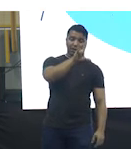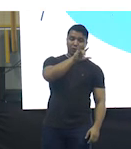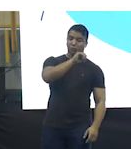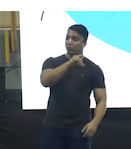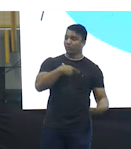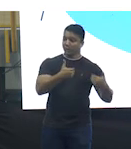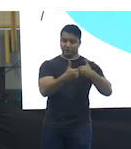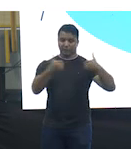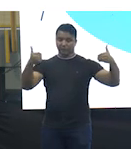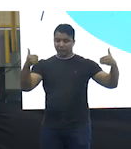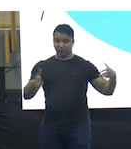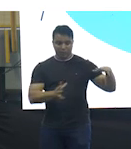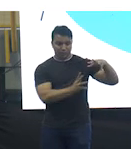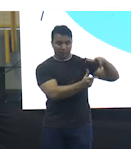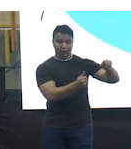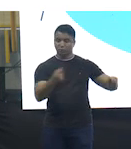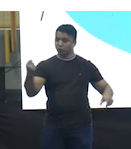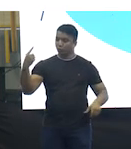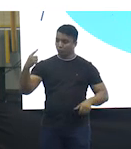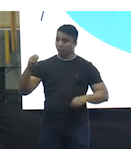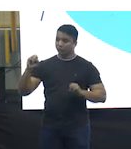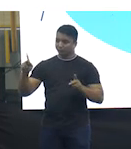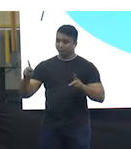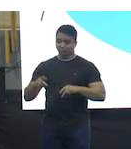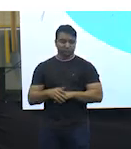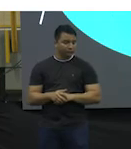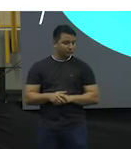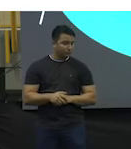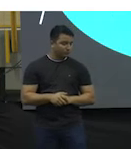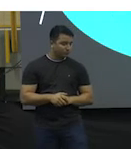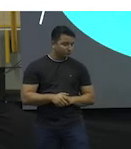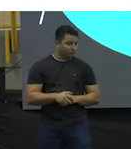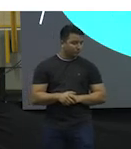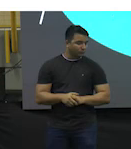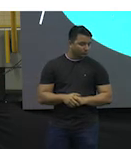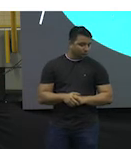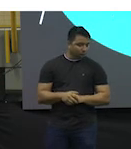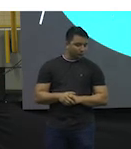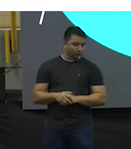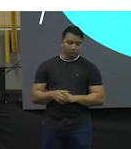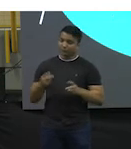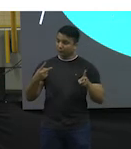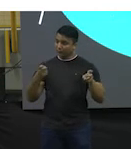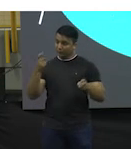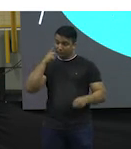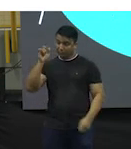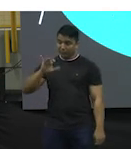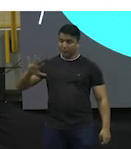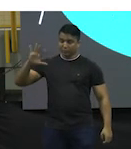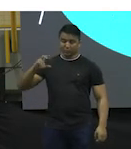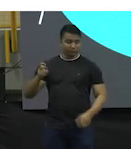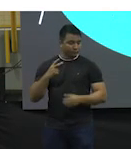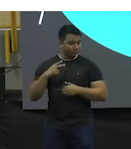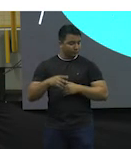mais afastado, certo? Beleza. Observa bem a figura.